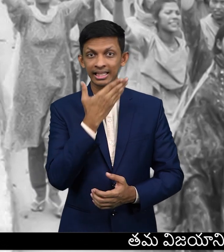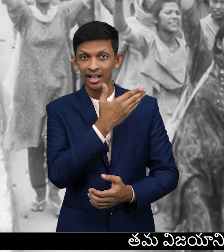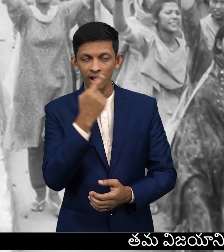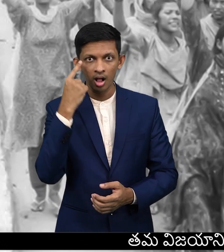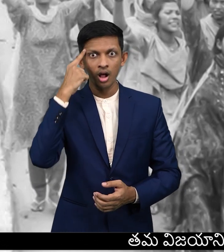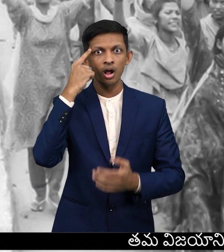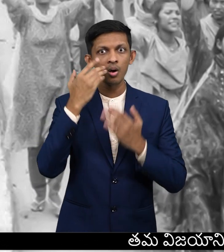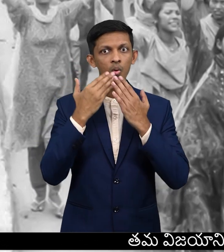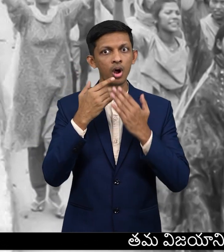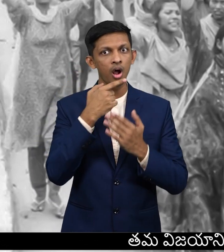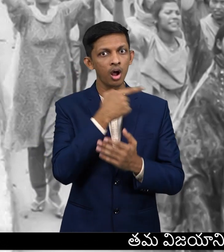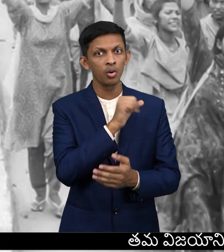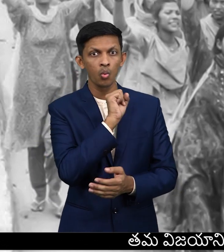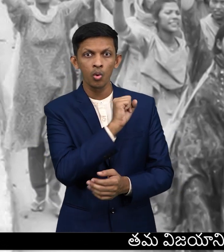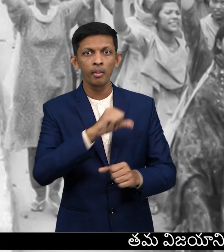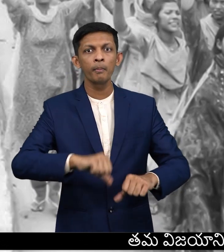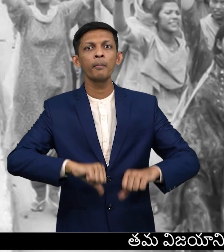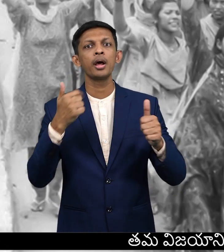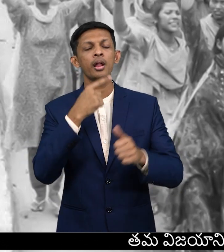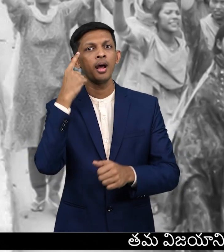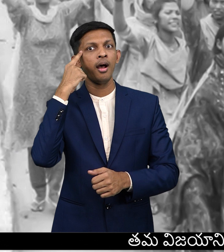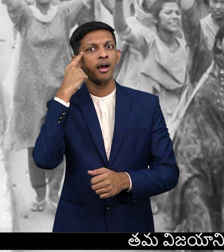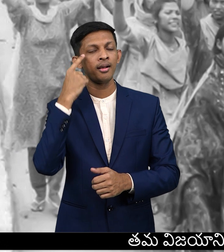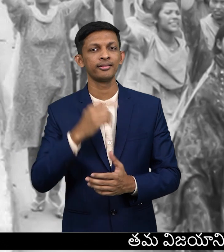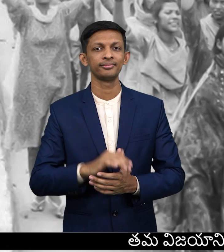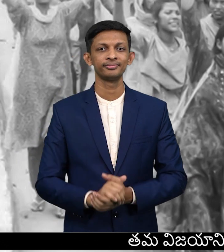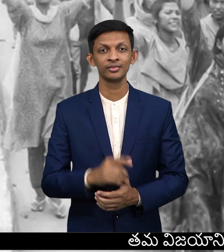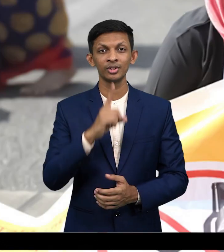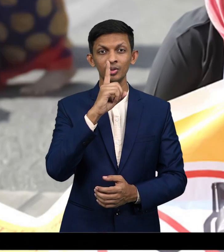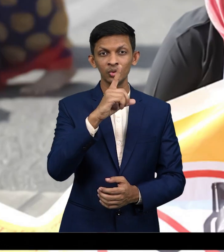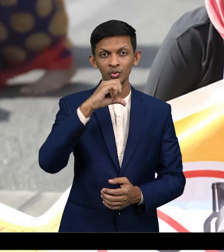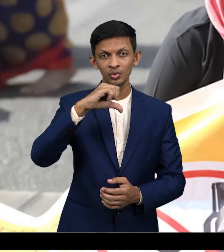తమ విజయానికి విద్య కీలకమని వారు గ్రహించారు.